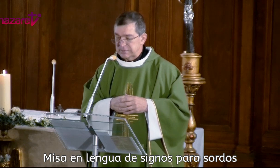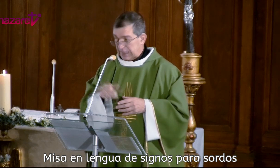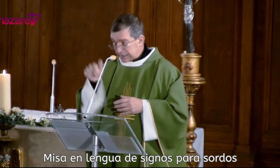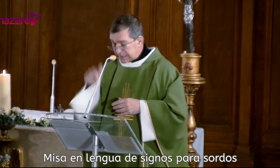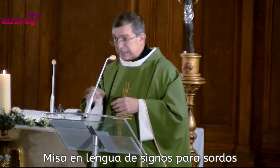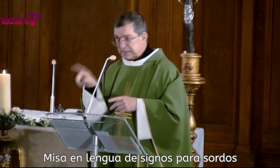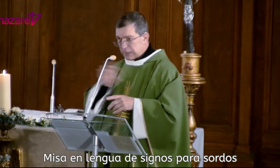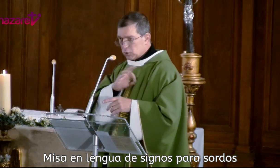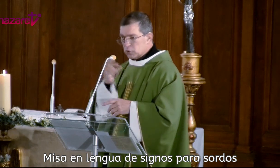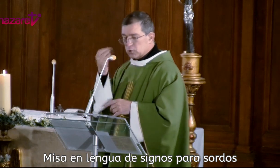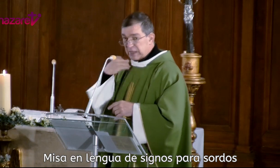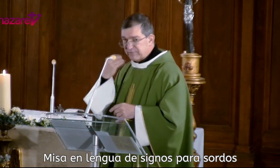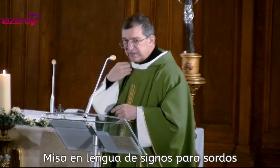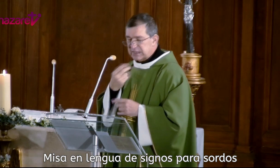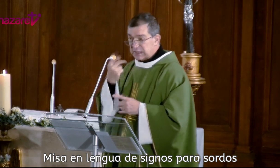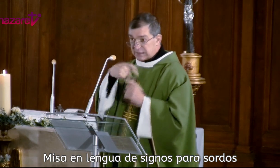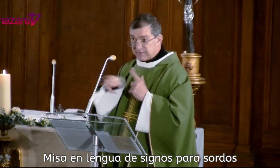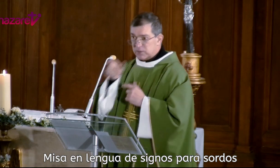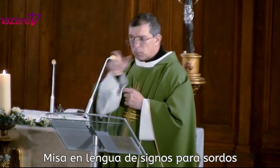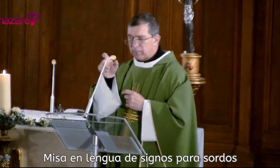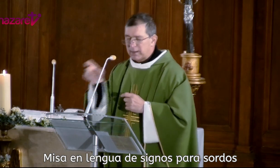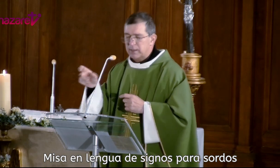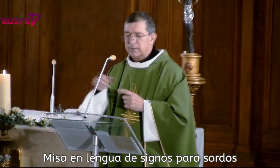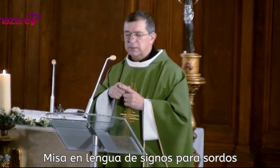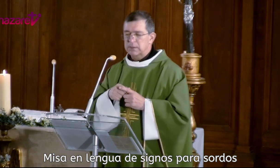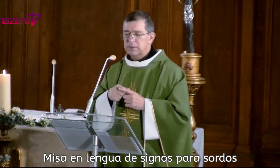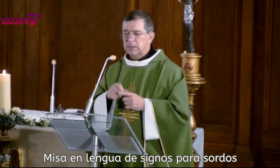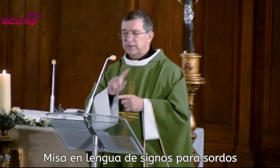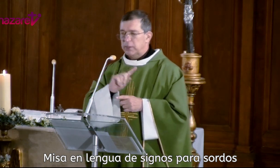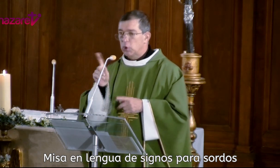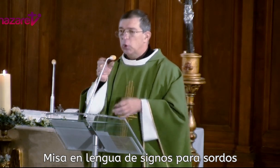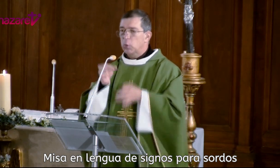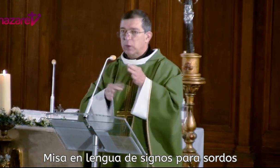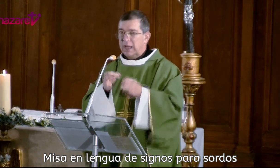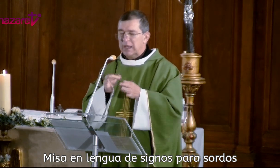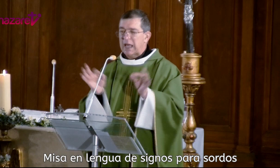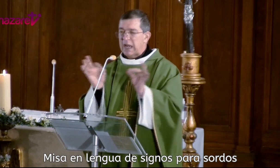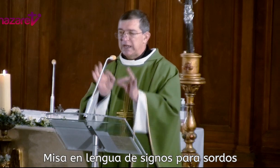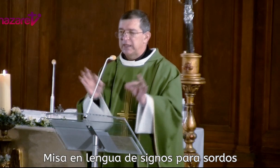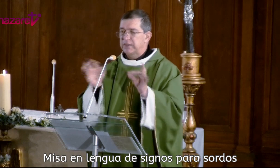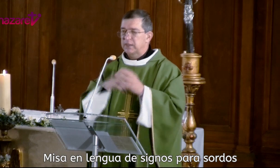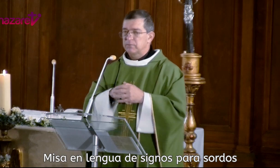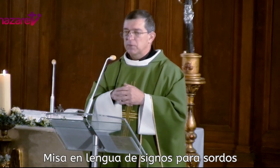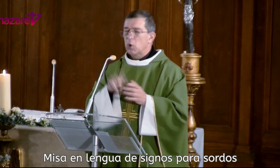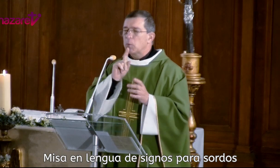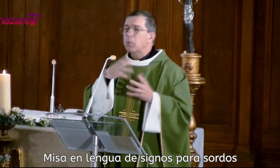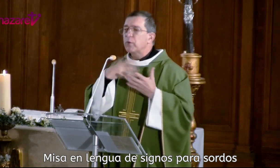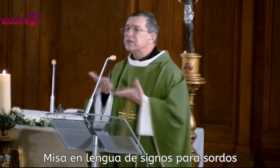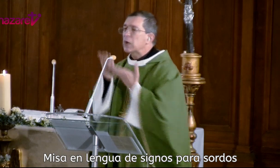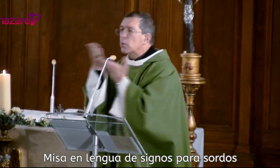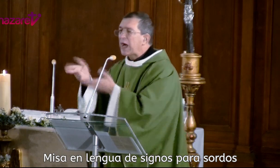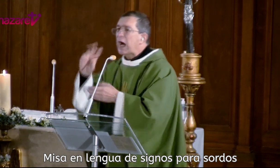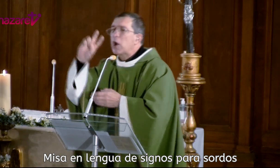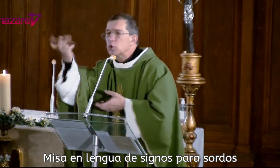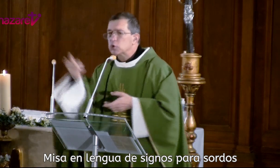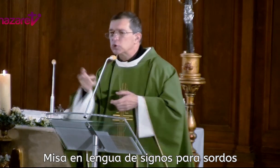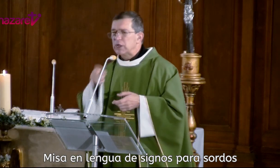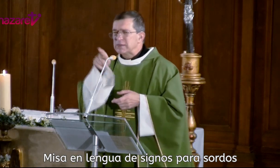Aquí el Señor nos avisa a través de su palabra de no juzgar a nadie. ¿Cómo puedes ayudar al otro si tú